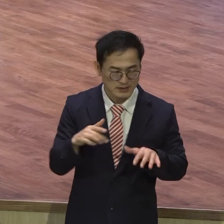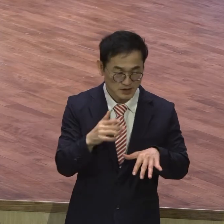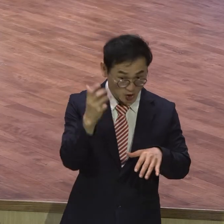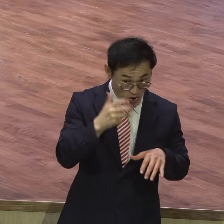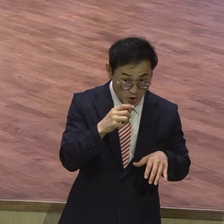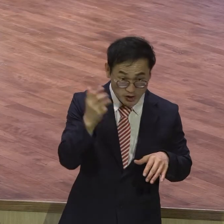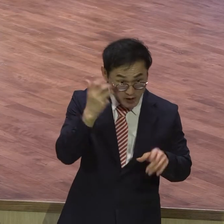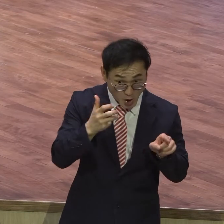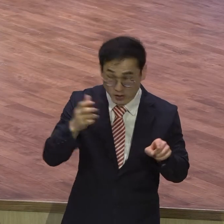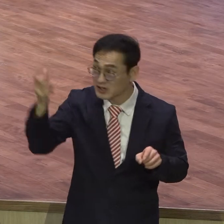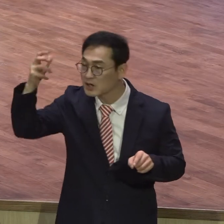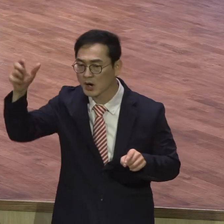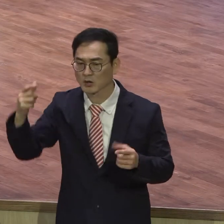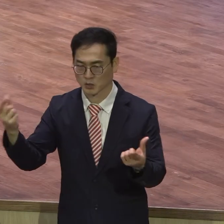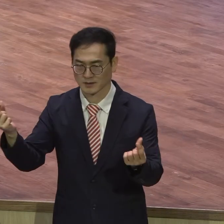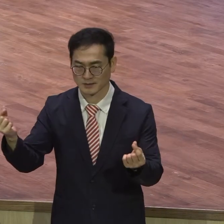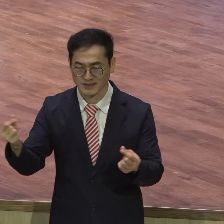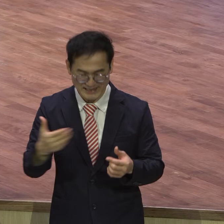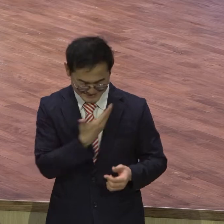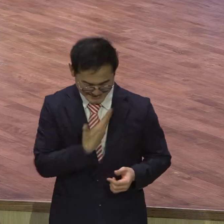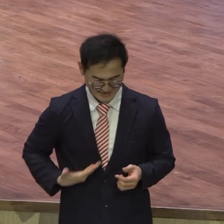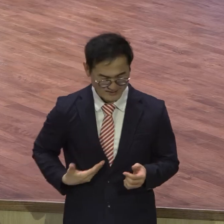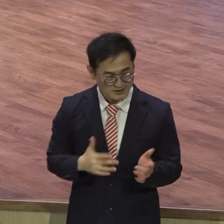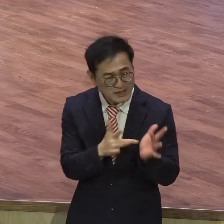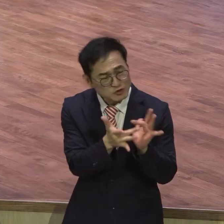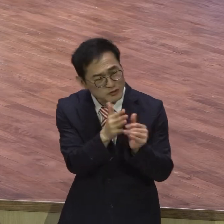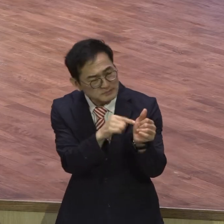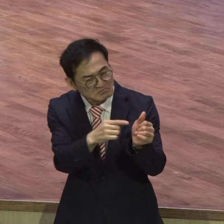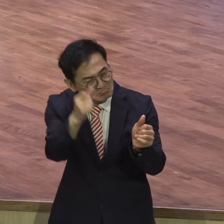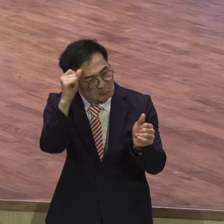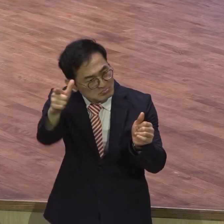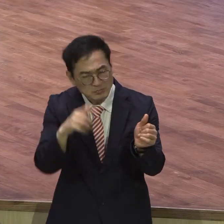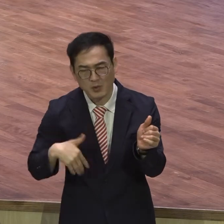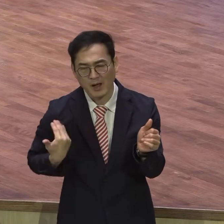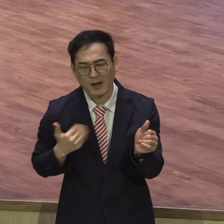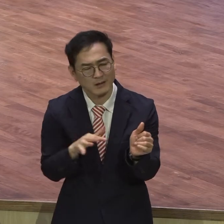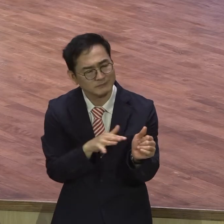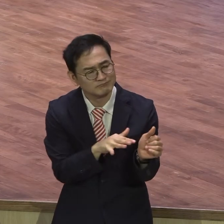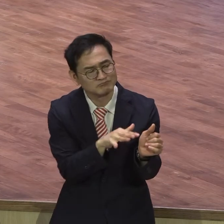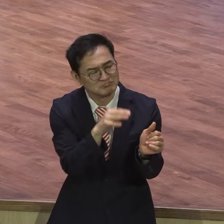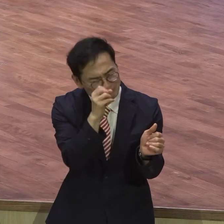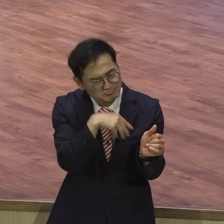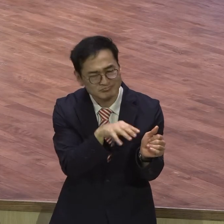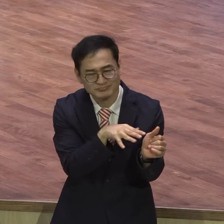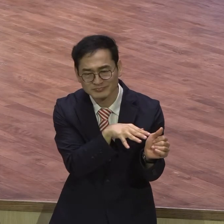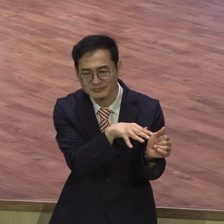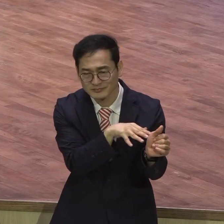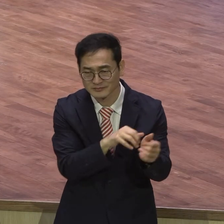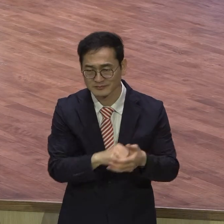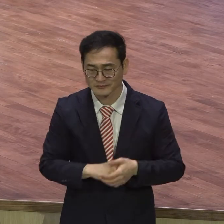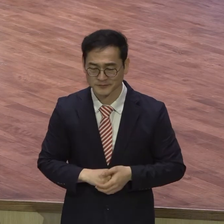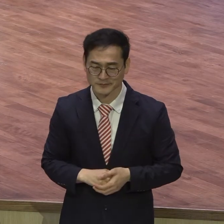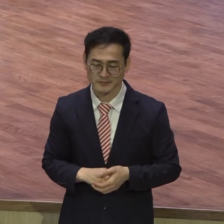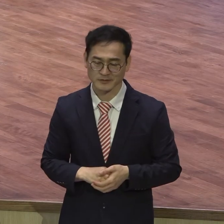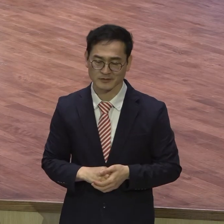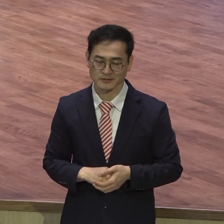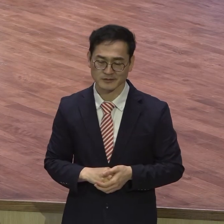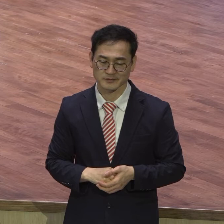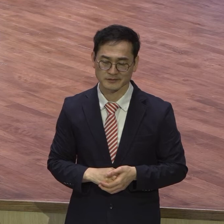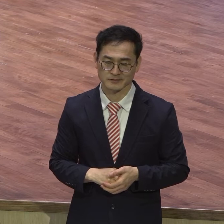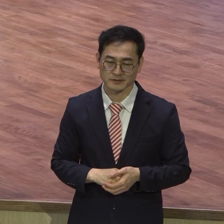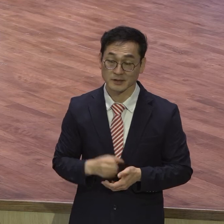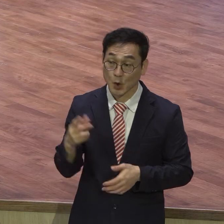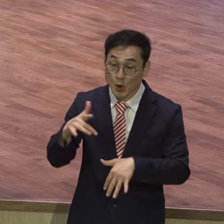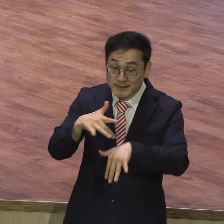지금 제자들은 모르고 있어요 같이 따라다녀도 그리고 자신들의 운명이 언제 어떻게 될지 이미 다 알고